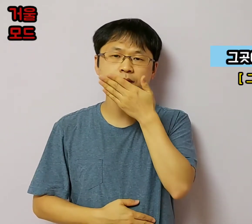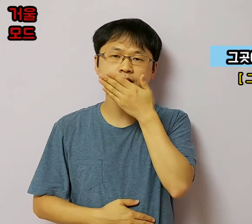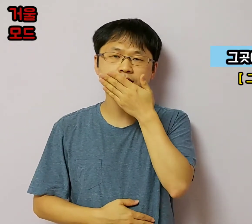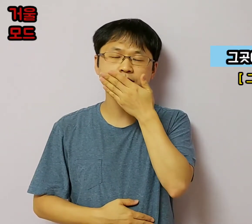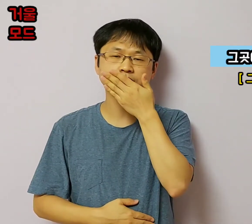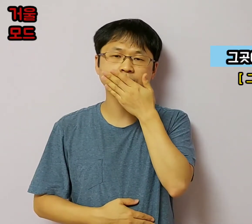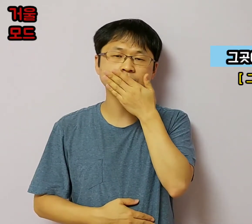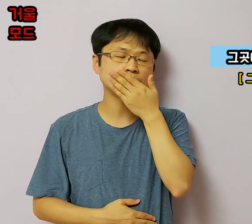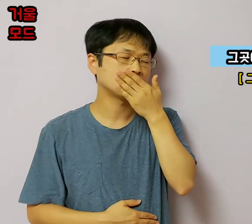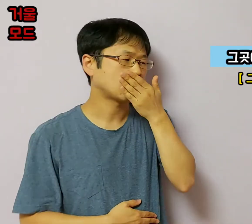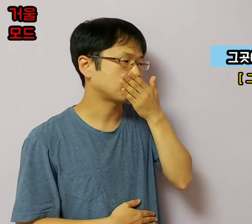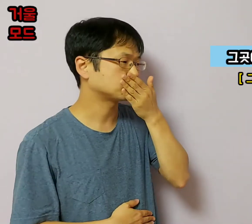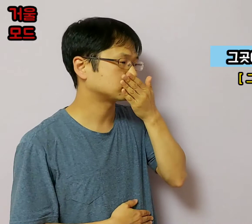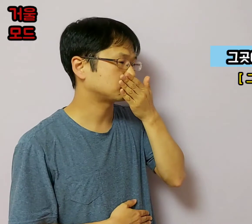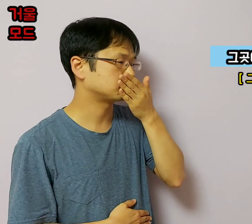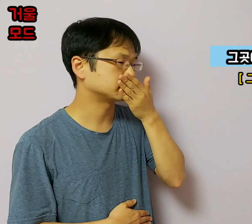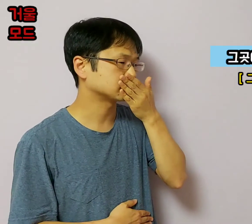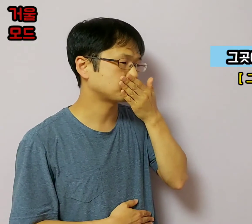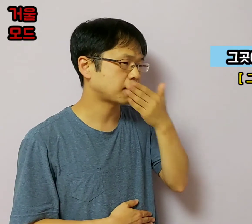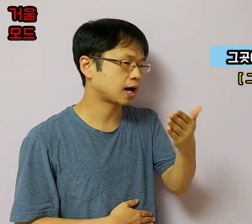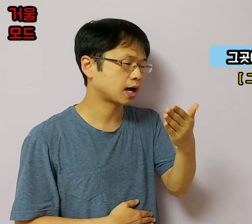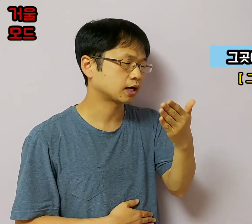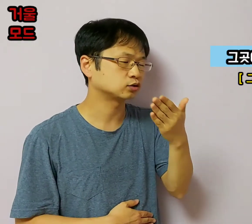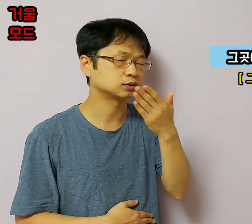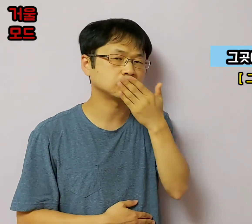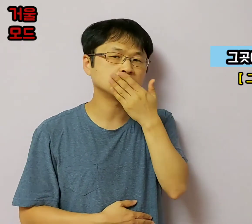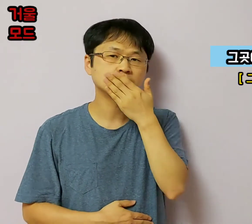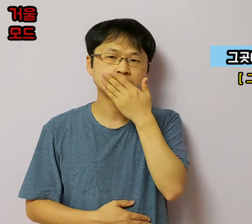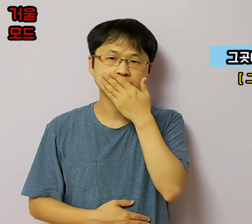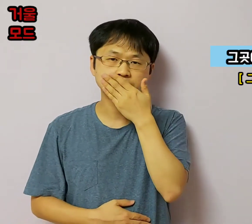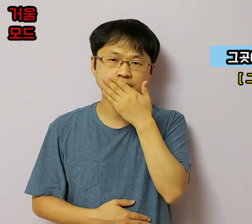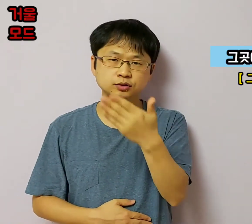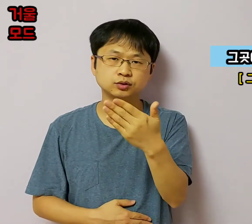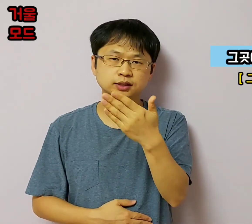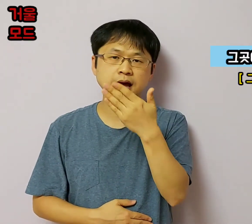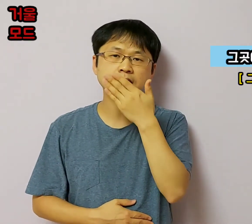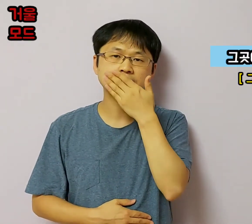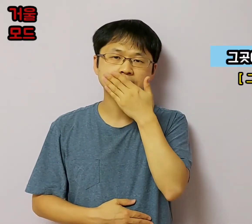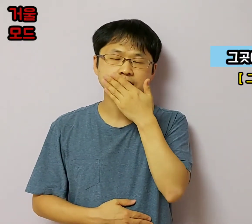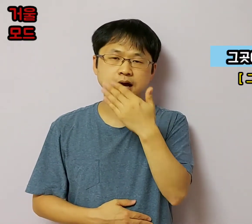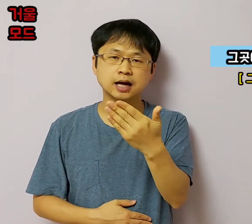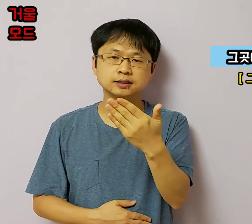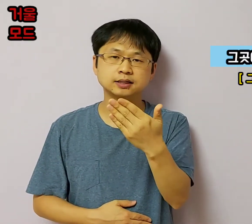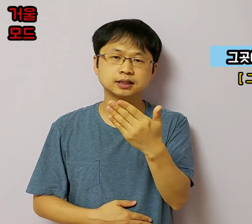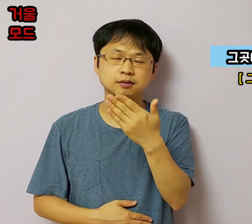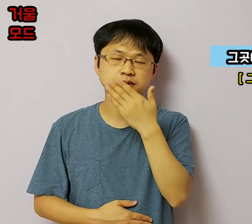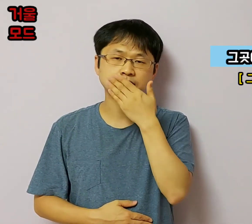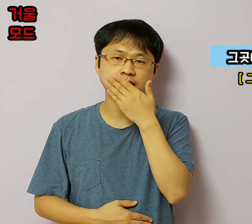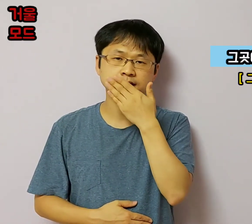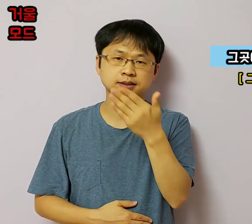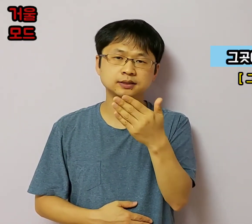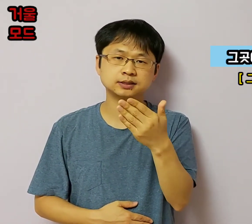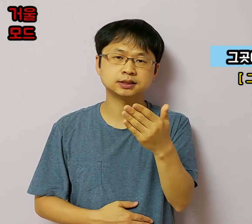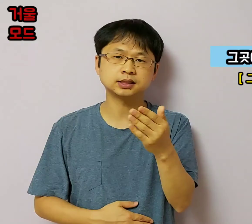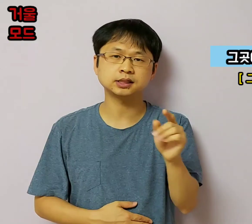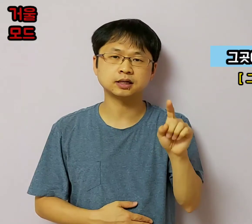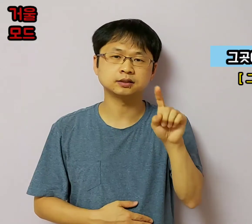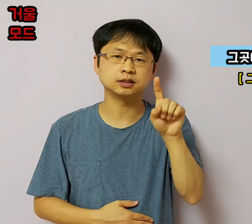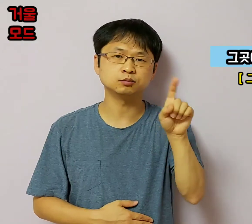손바닥을 입에 대고 앞으로 내밀면서 파 해주시면 뭐뭐 할 수 있다, 가능을 나타냅니다. 있을지라는